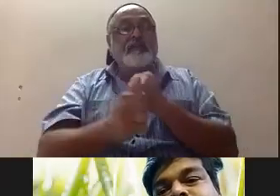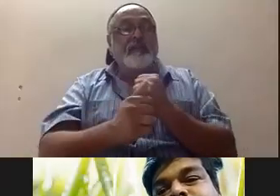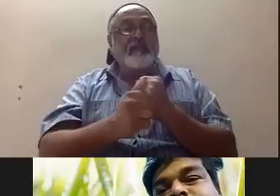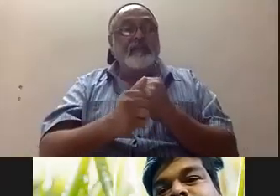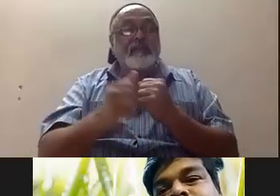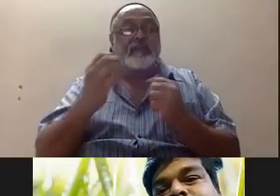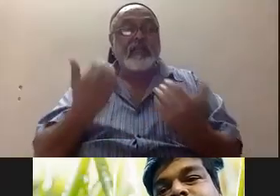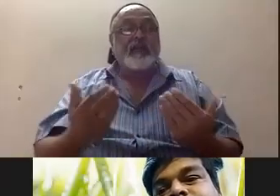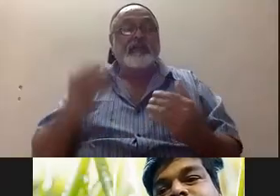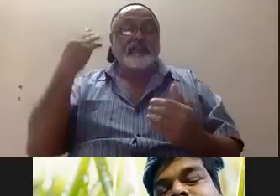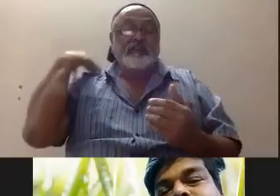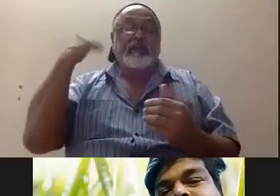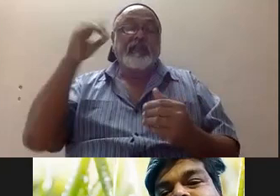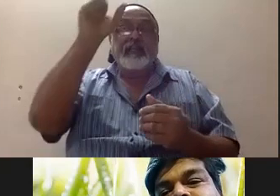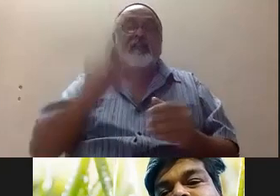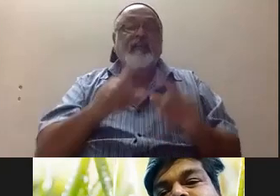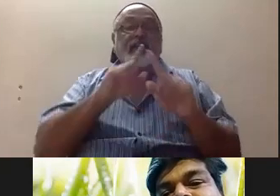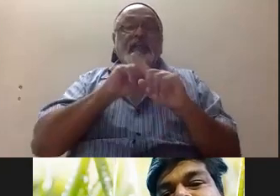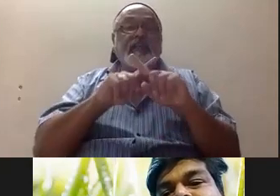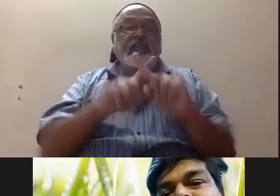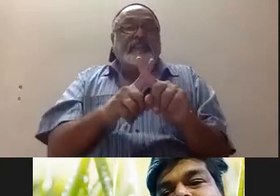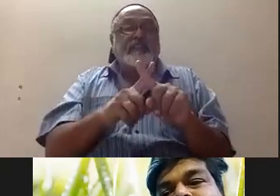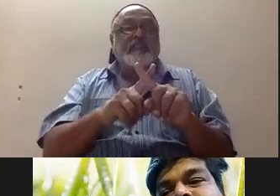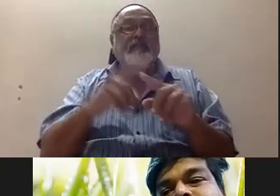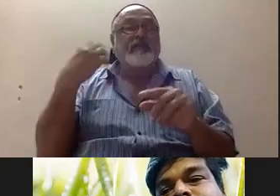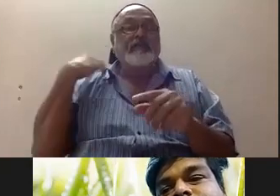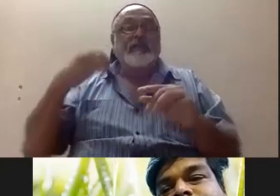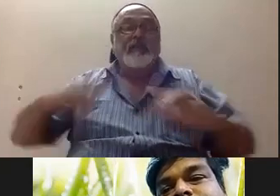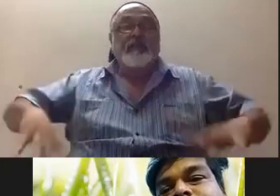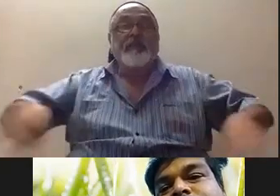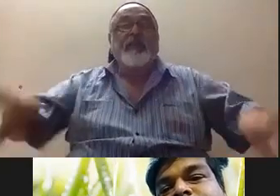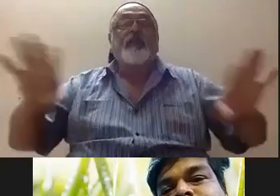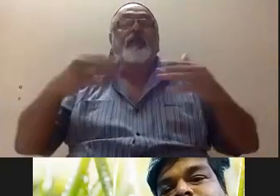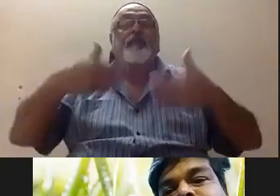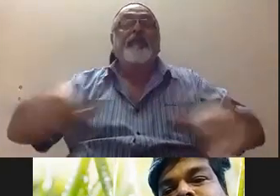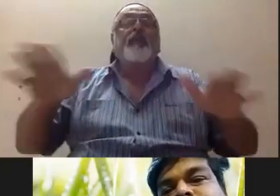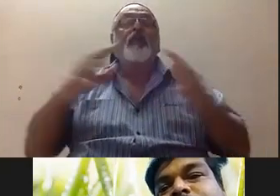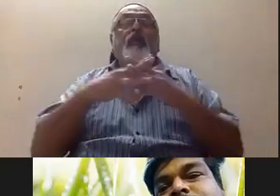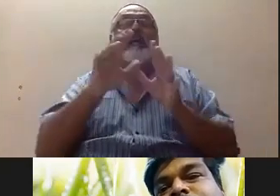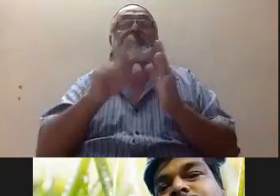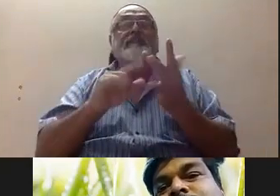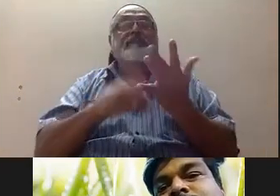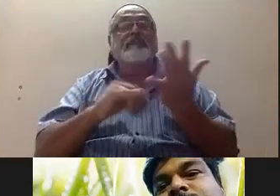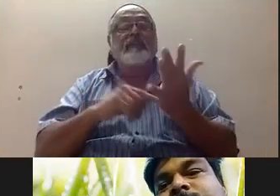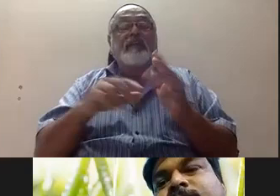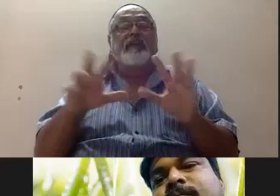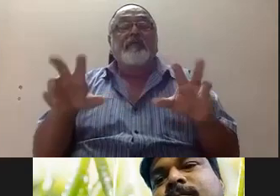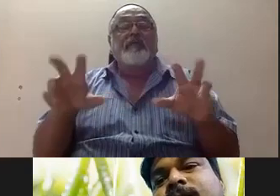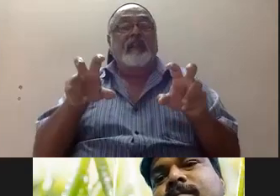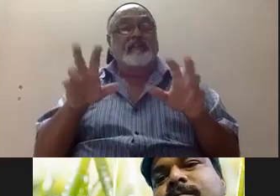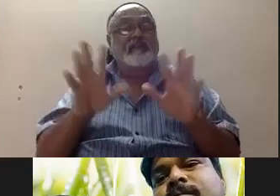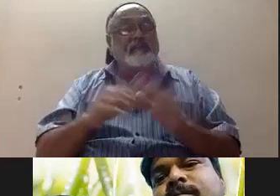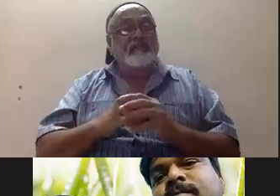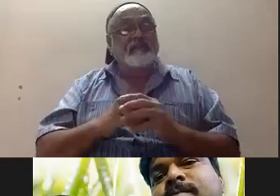is a spinal cord injured person. कमर के नीचे से paralyzed है। And he हमने walking सब किए थे with